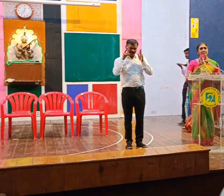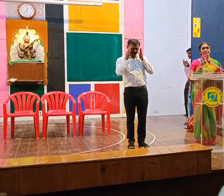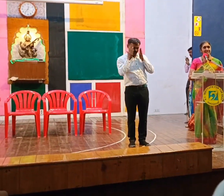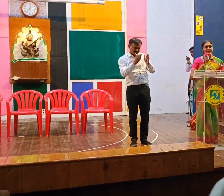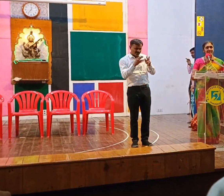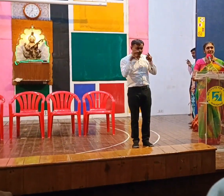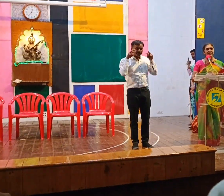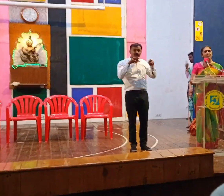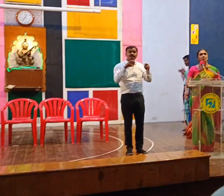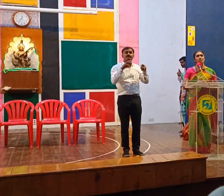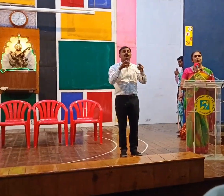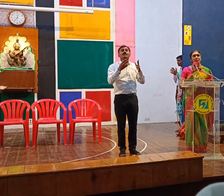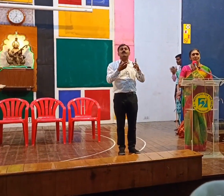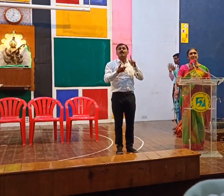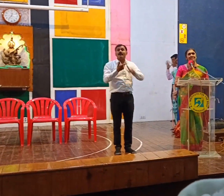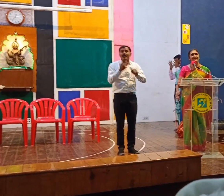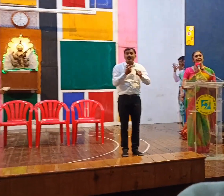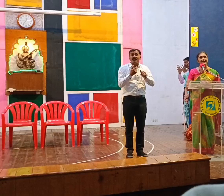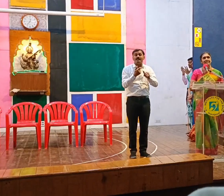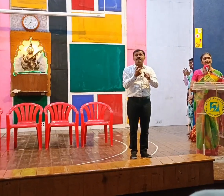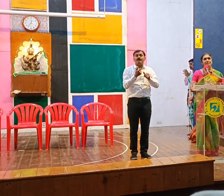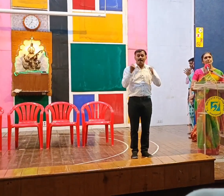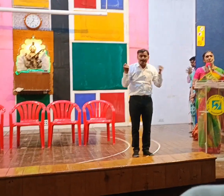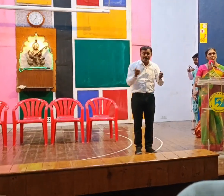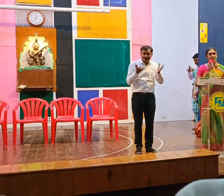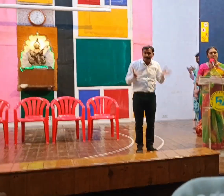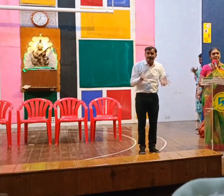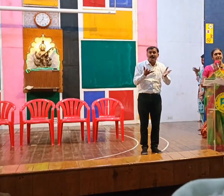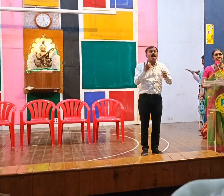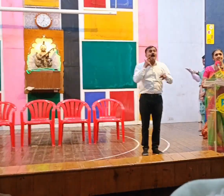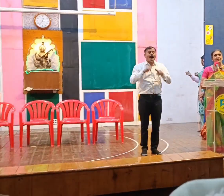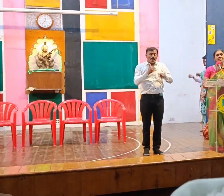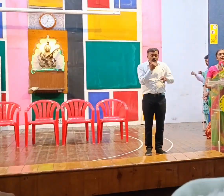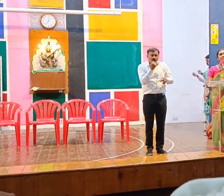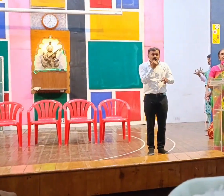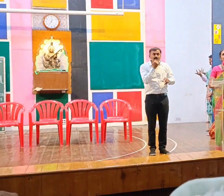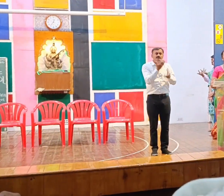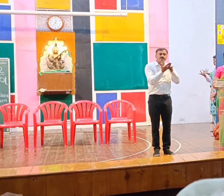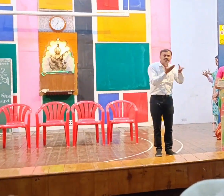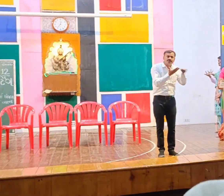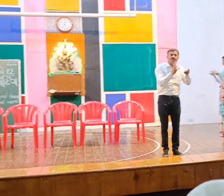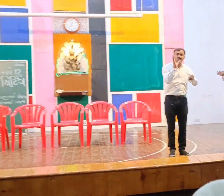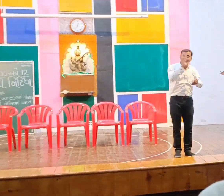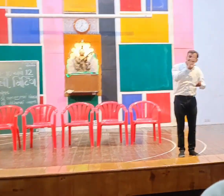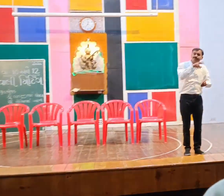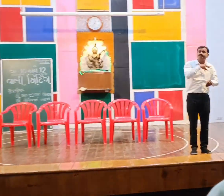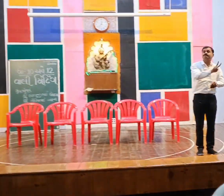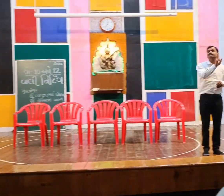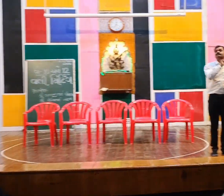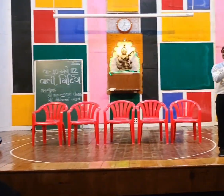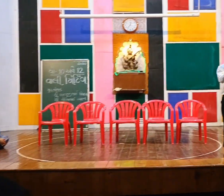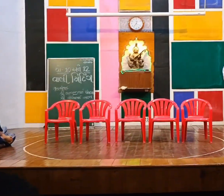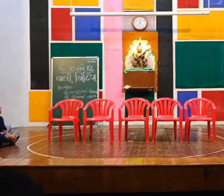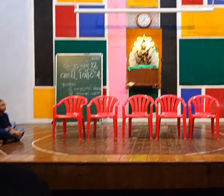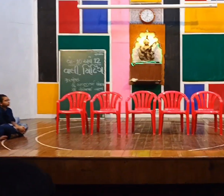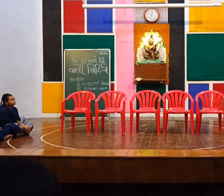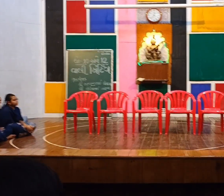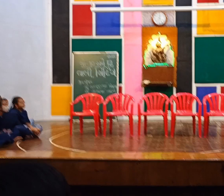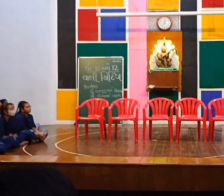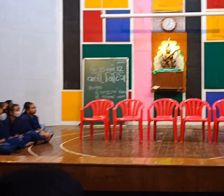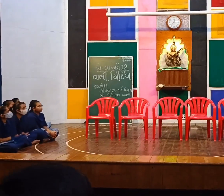જોઈએ, બિરદાવીએ, જો ટકોર કરવા જેવી લાગે તો ટકોર કરીએ અને એમને હવે બહુ જૂજ દિવસો